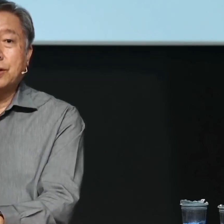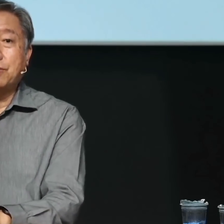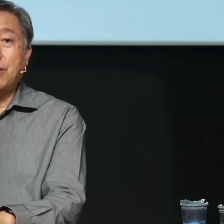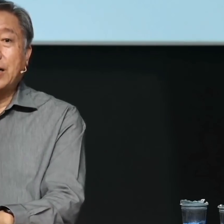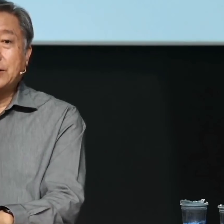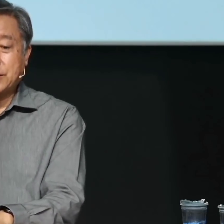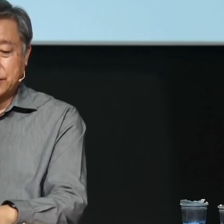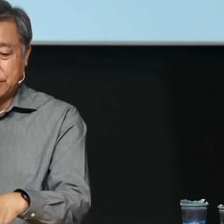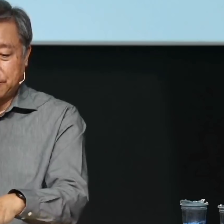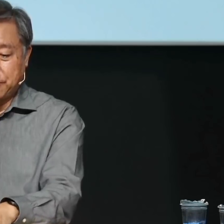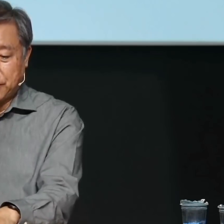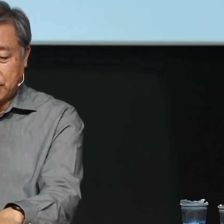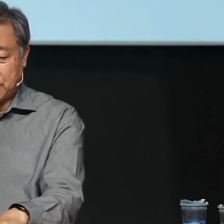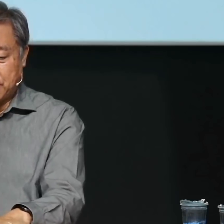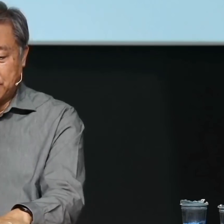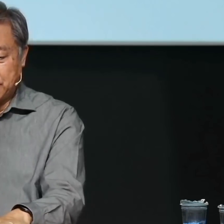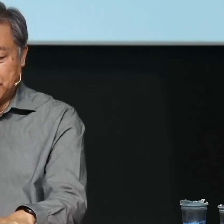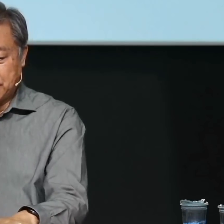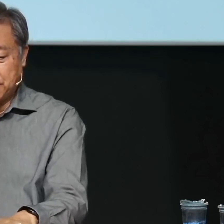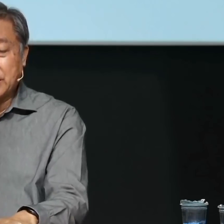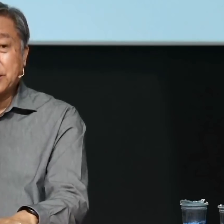éramos mais